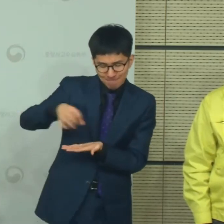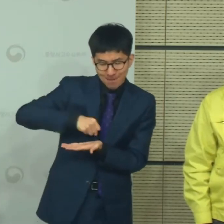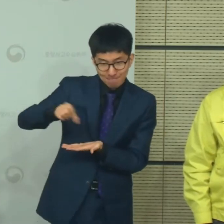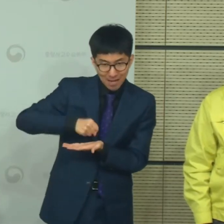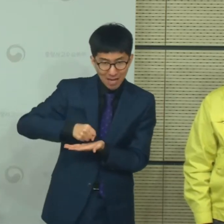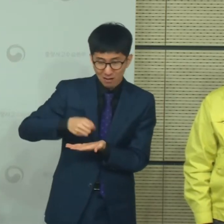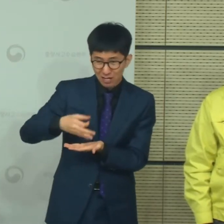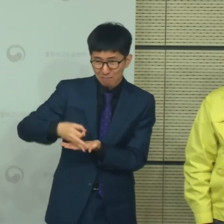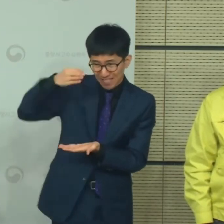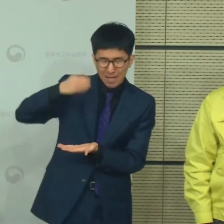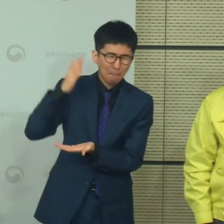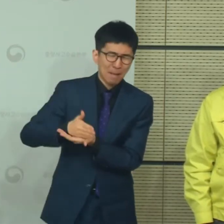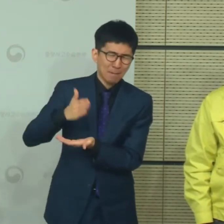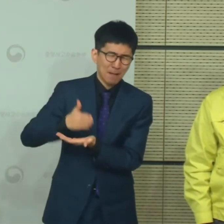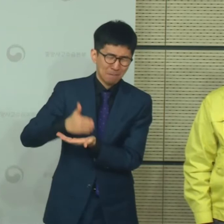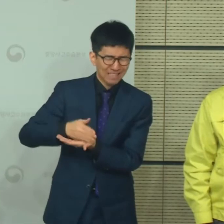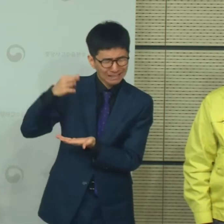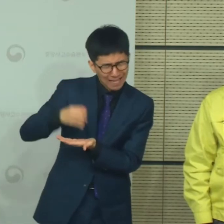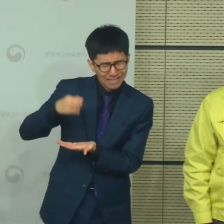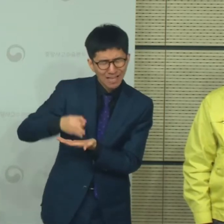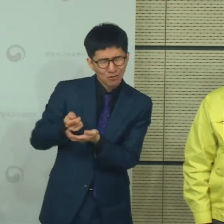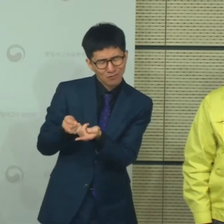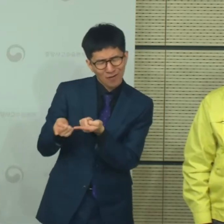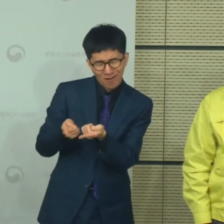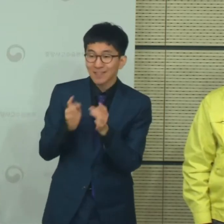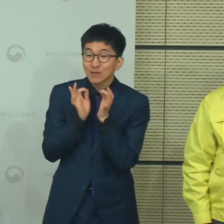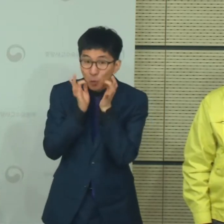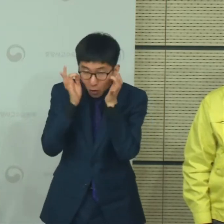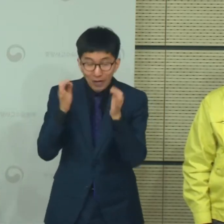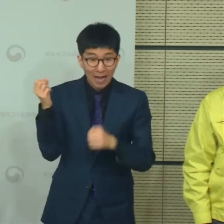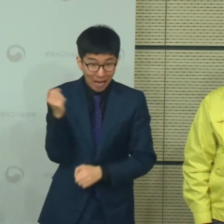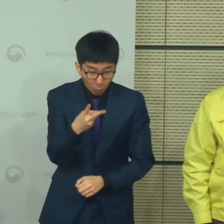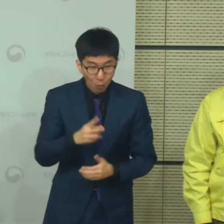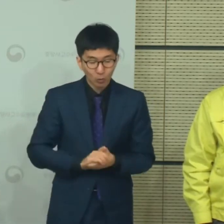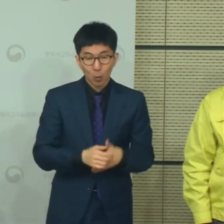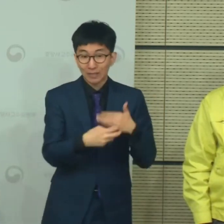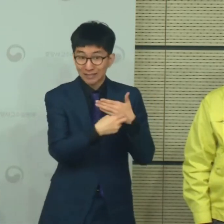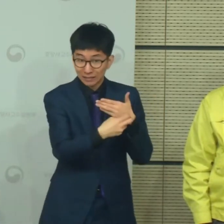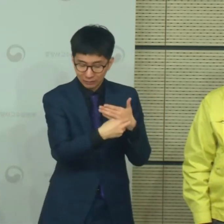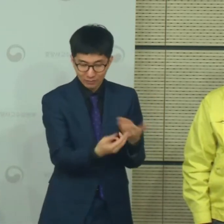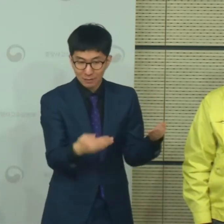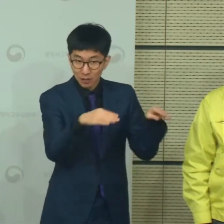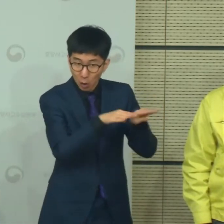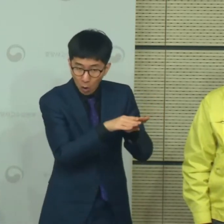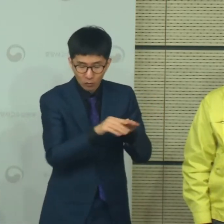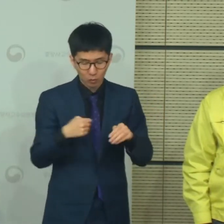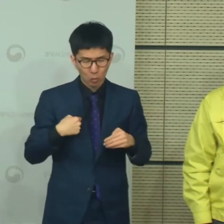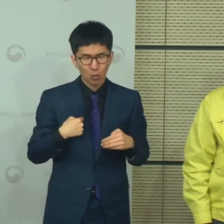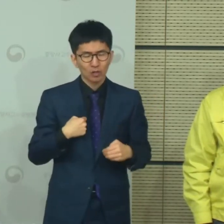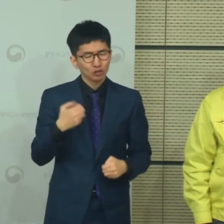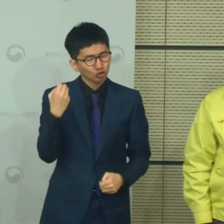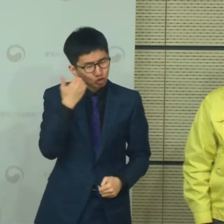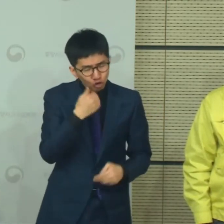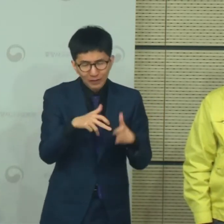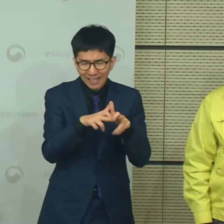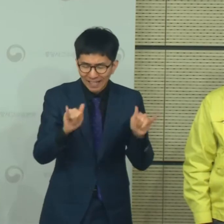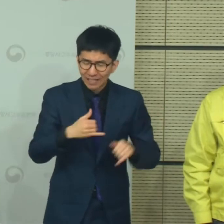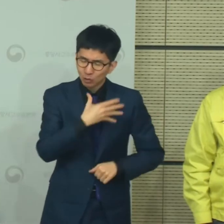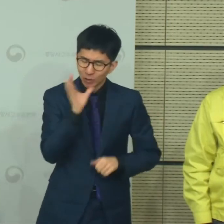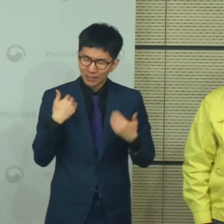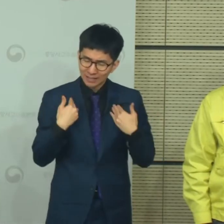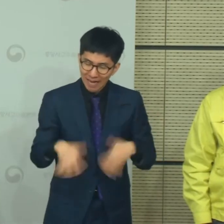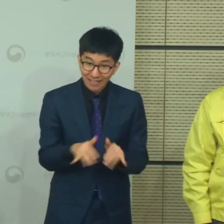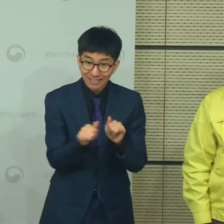축소화하고, 그리고 우선순위에 따라서 아까 말씀하신 의료기관이라든지 취약계층 그리고